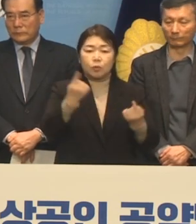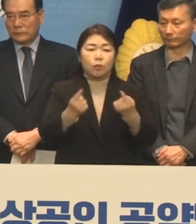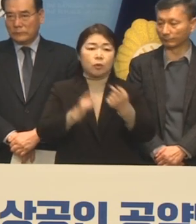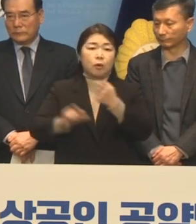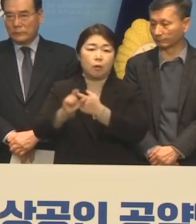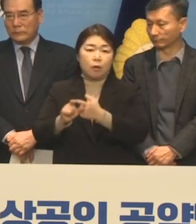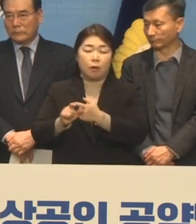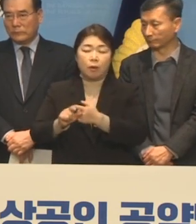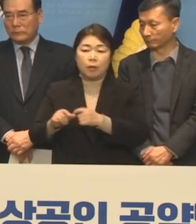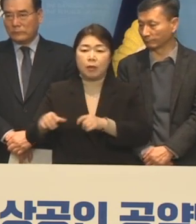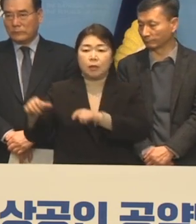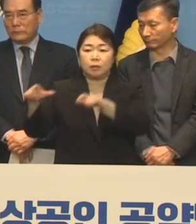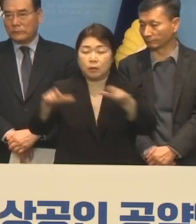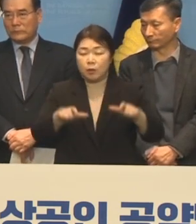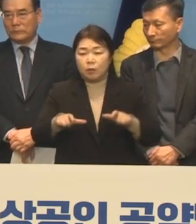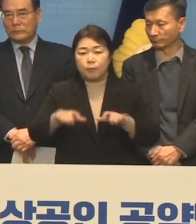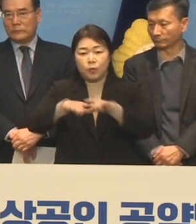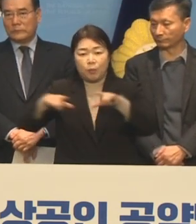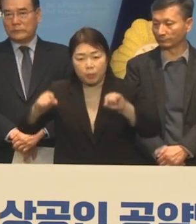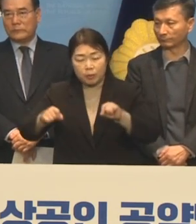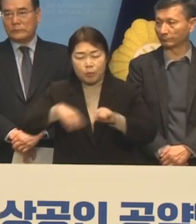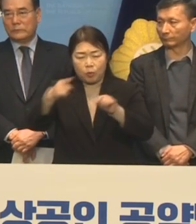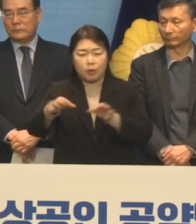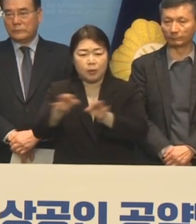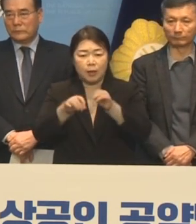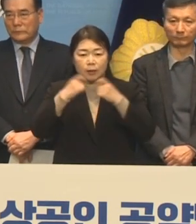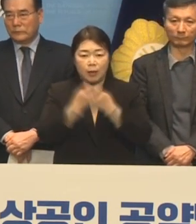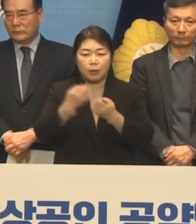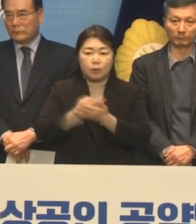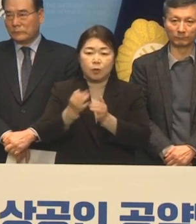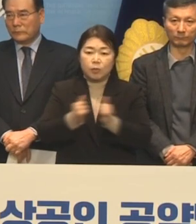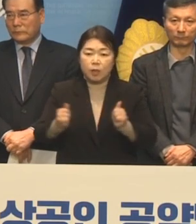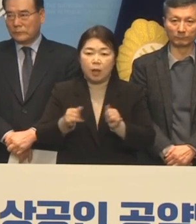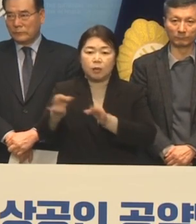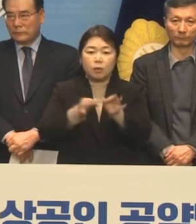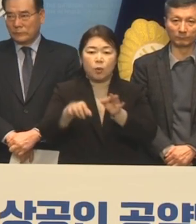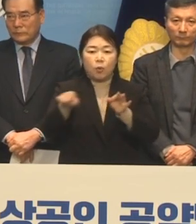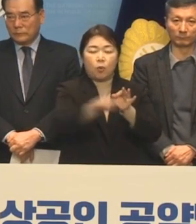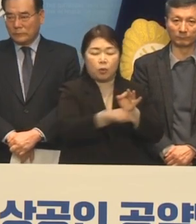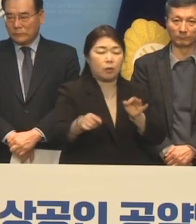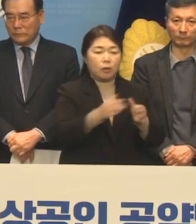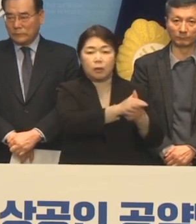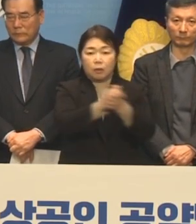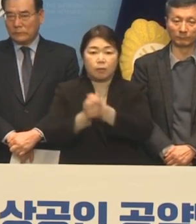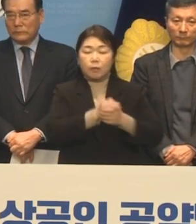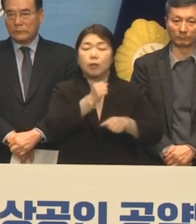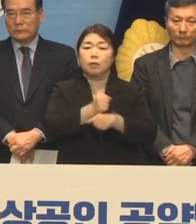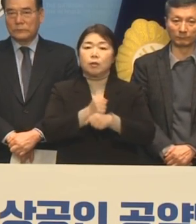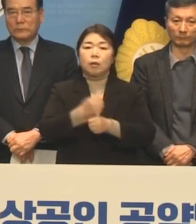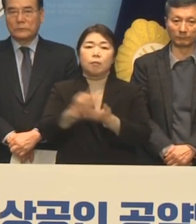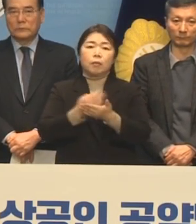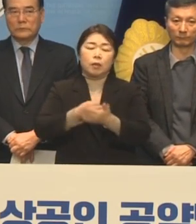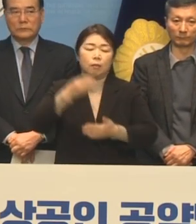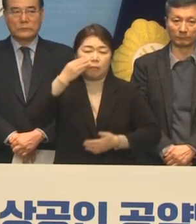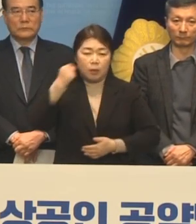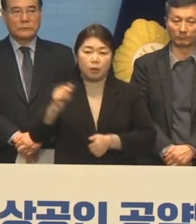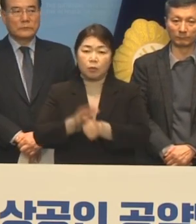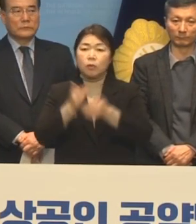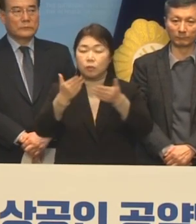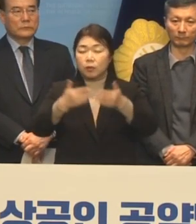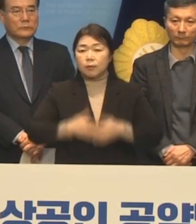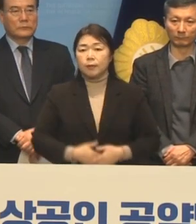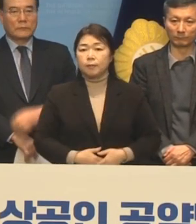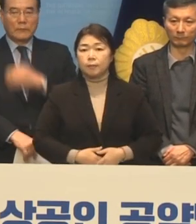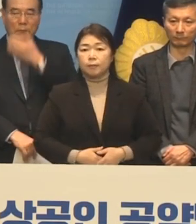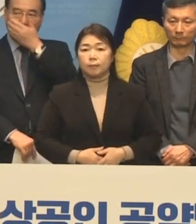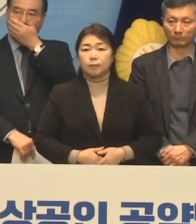사용 가능한 소상공인들의 모든 점포로 확대해서 매출 증대에 도움이 되도록 하겠습니다. 넷째,